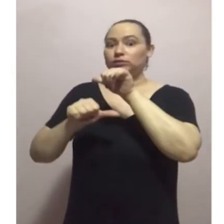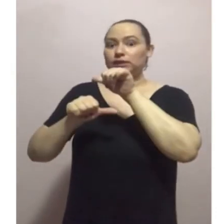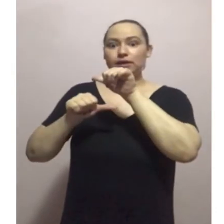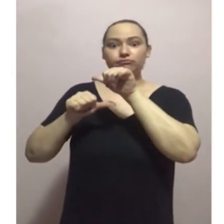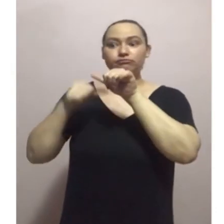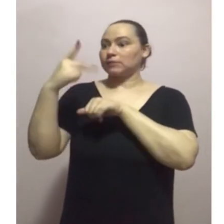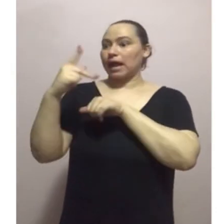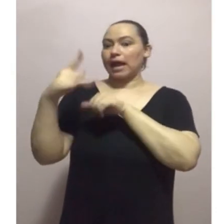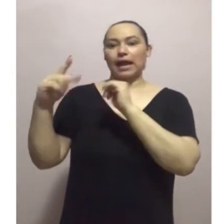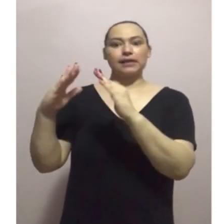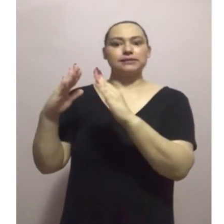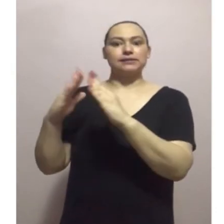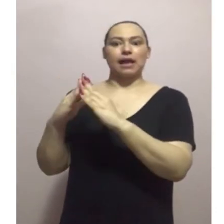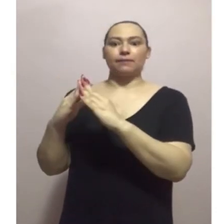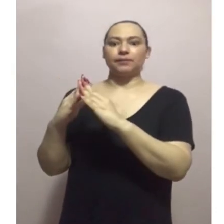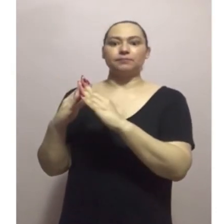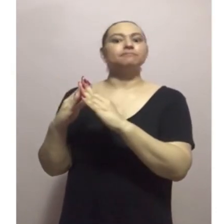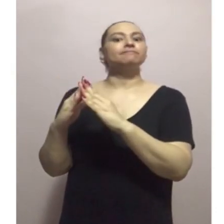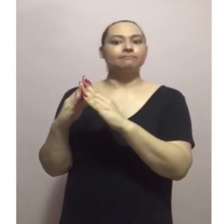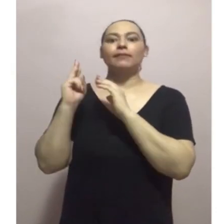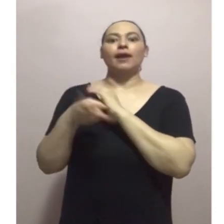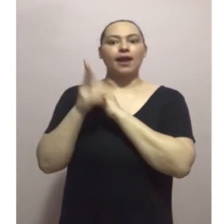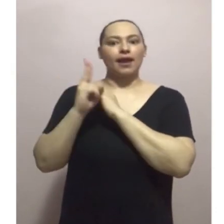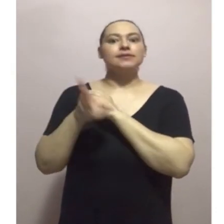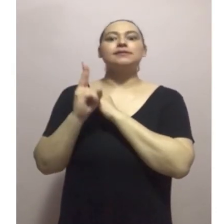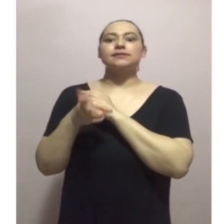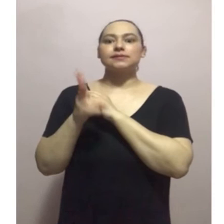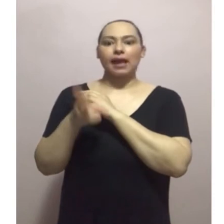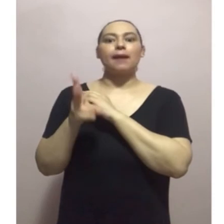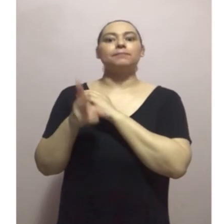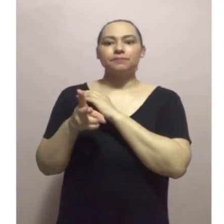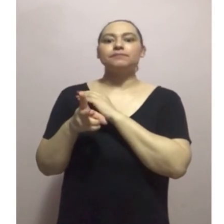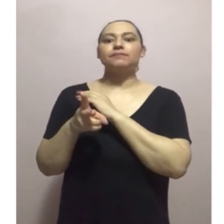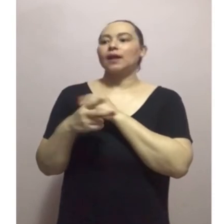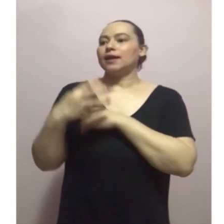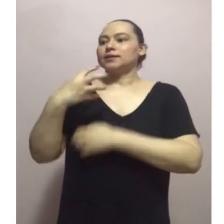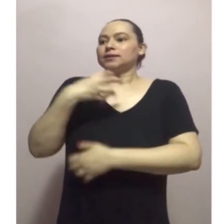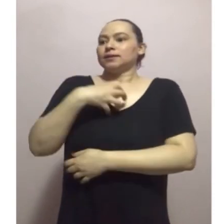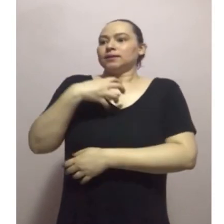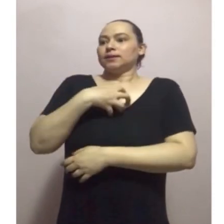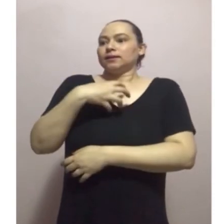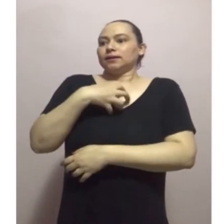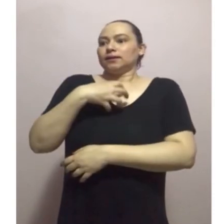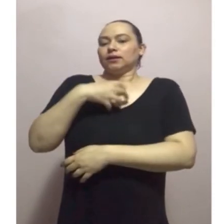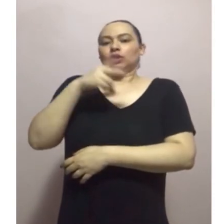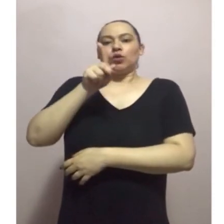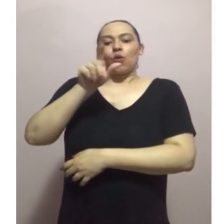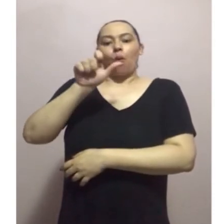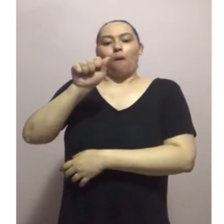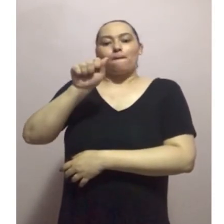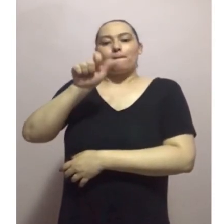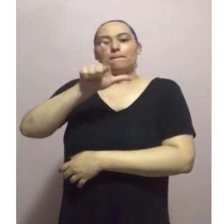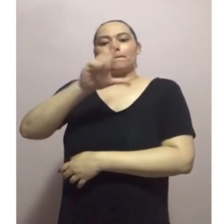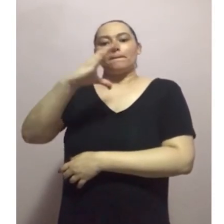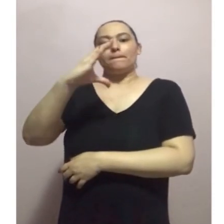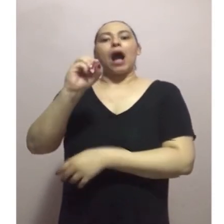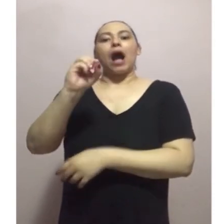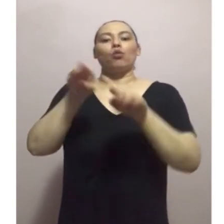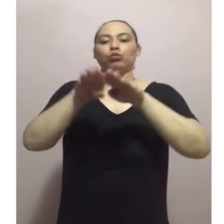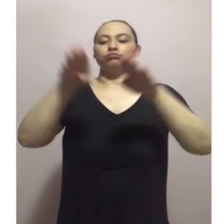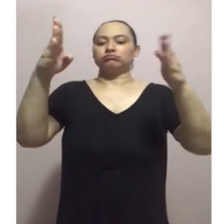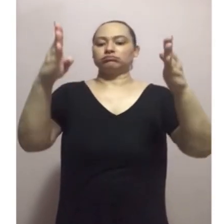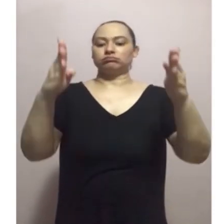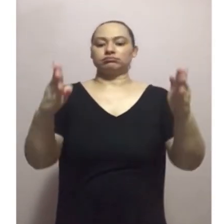realmente num teatro, e lá, quando a gente chegava, é como se a gente estivesse em cima de um palco, e ela é toda